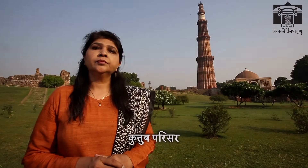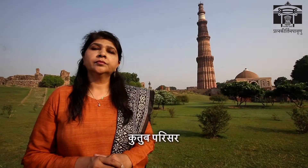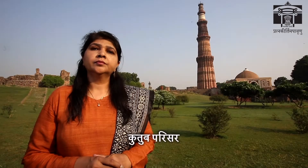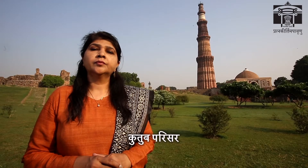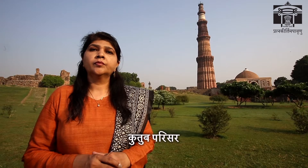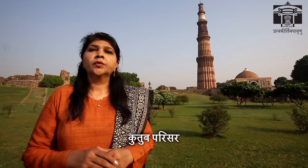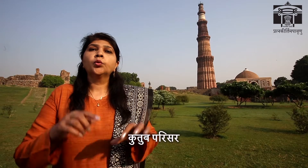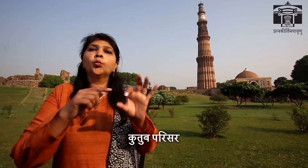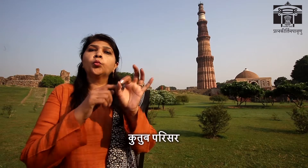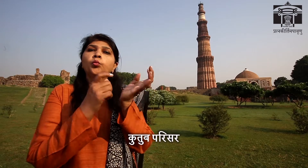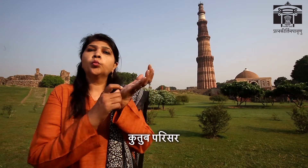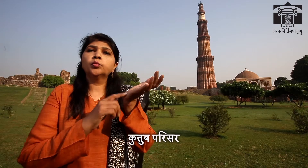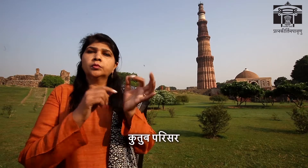कुतुब परिसर